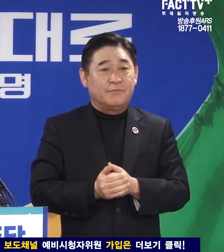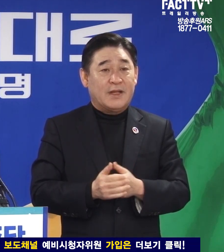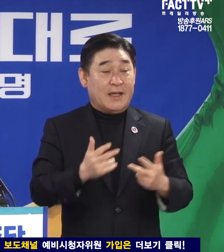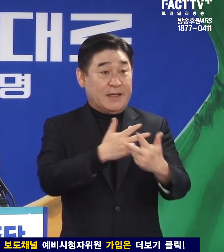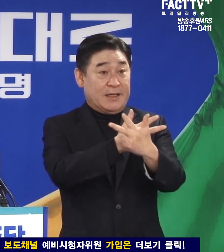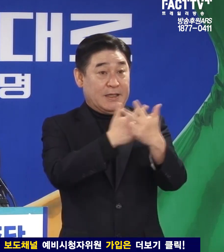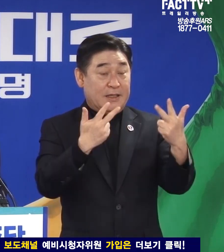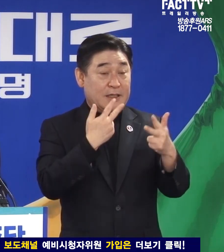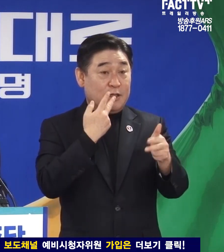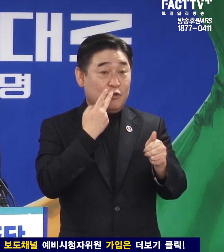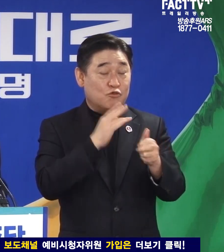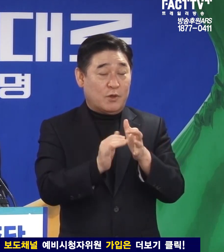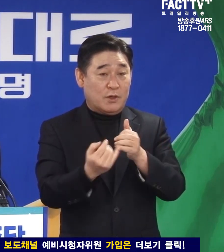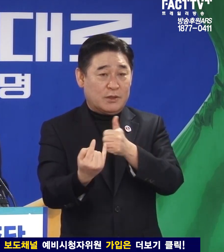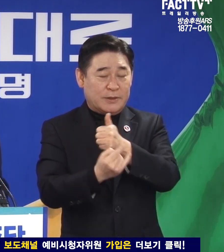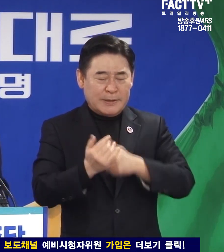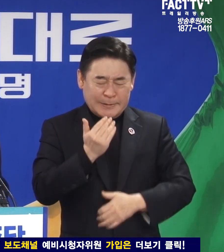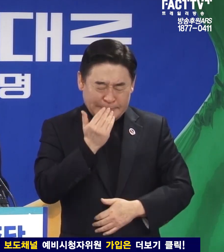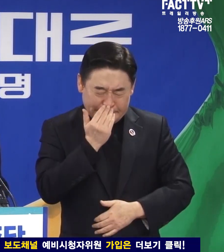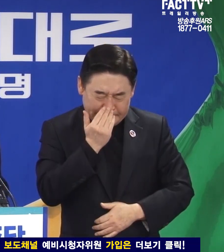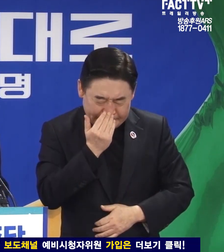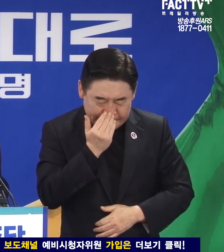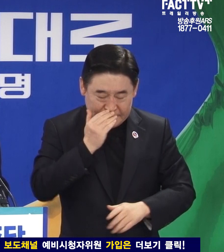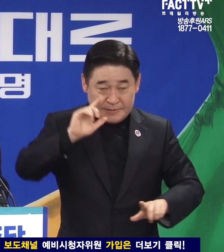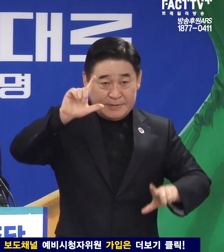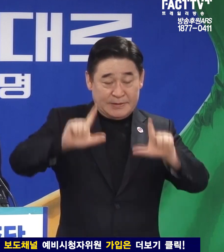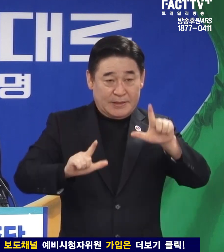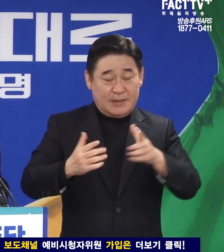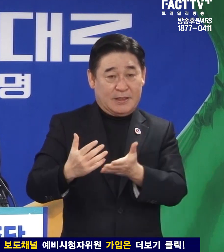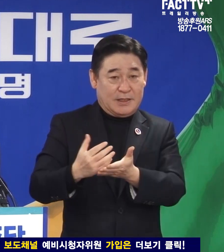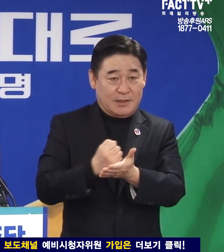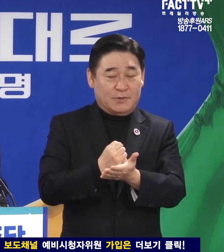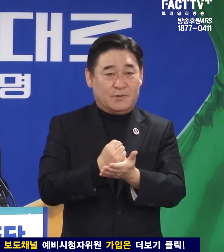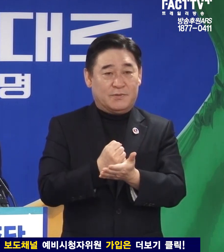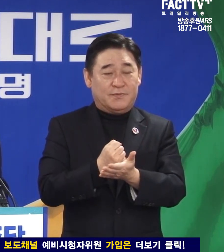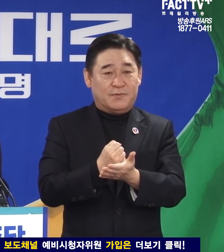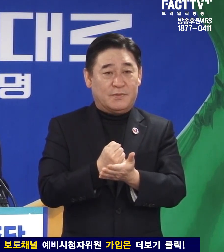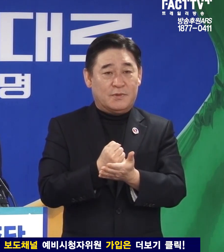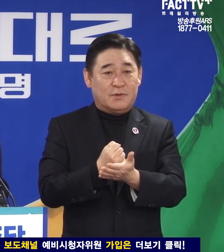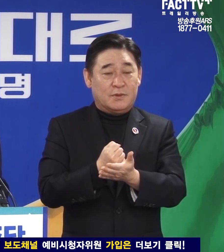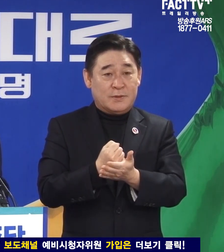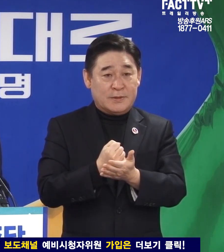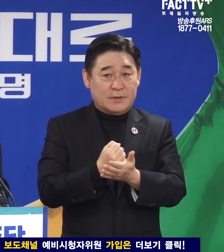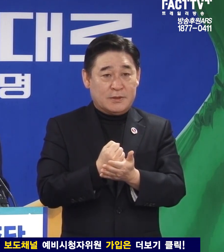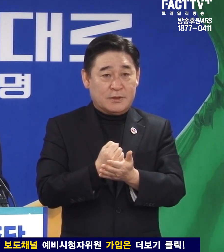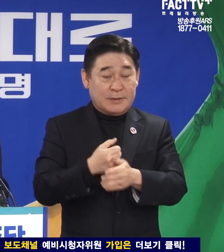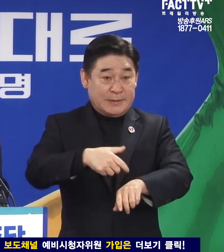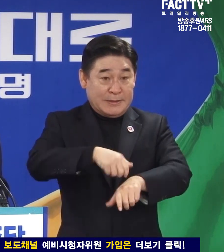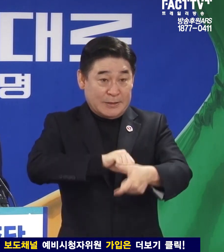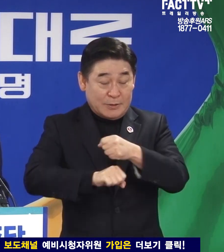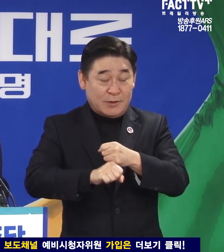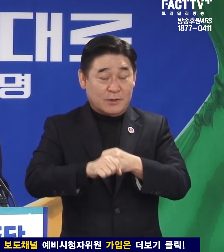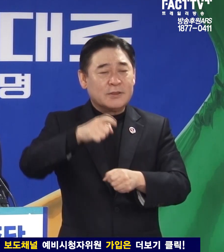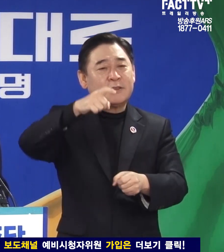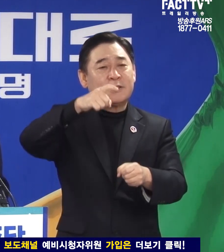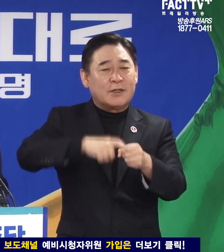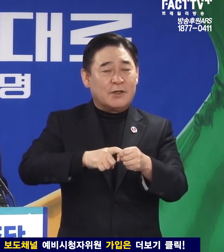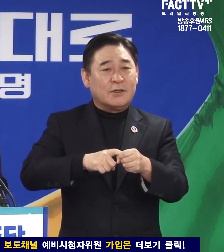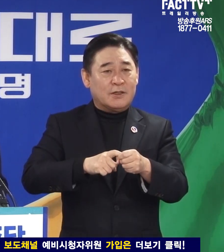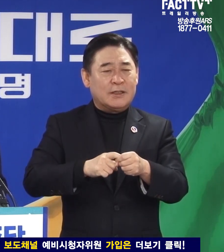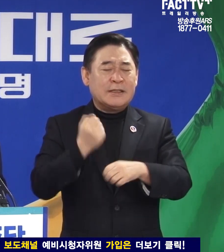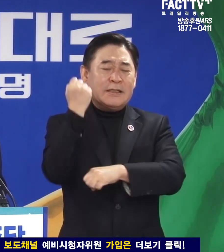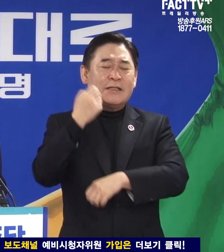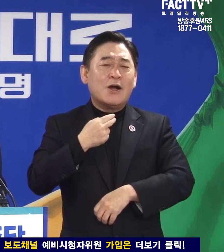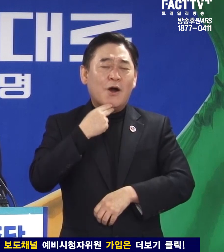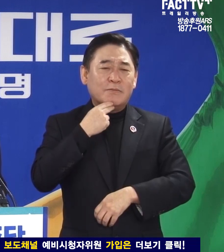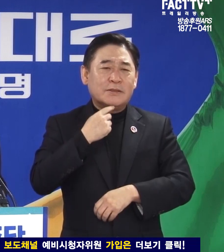이재명 선대위는 겸손하고 겸허한 자세를 견지하면서도 공세적으로 여러 가지 근거 없는 의혹들에